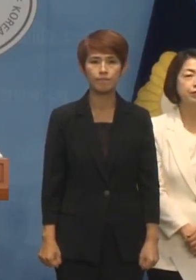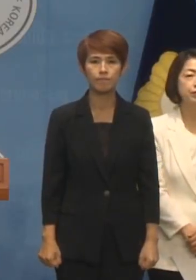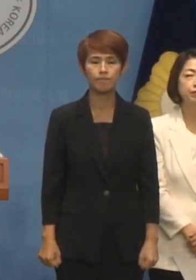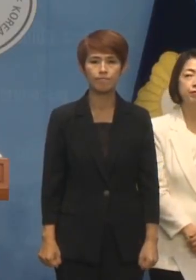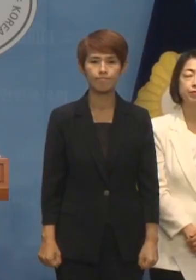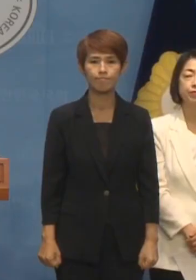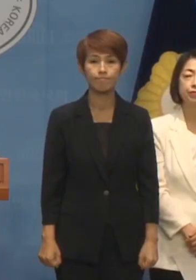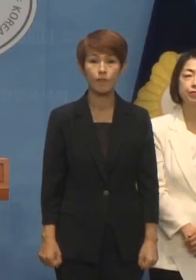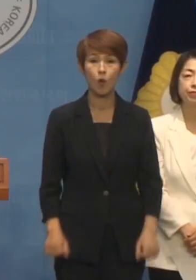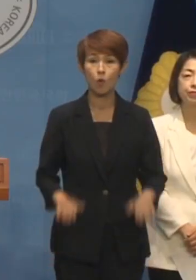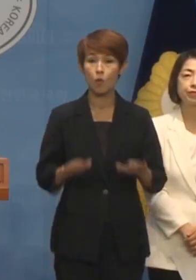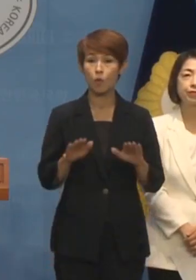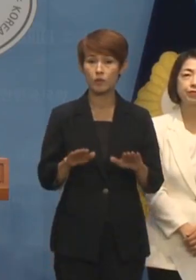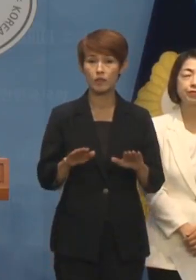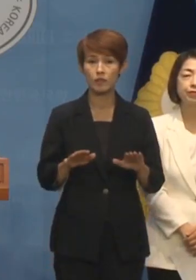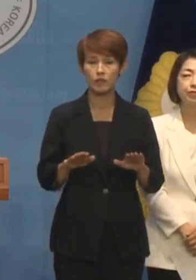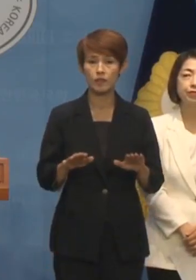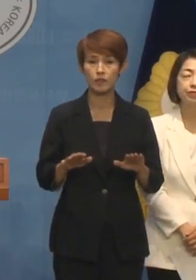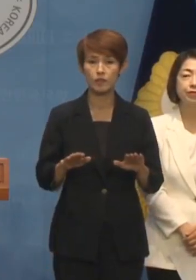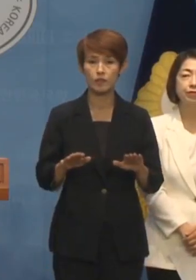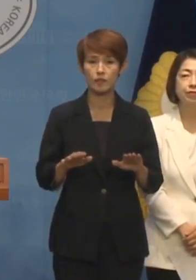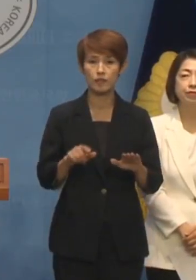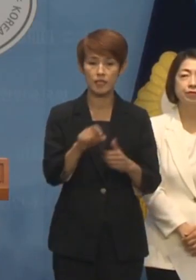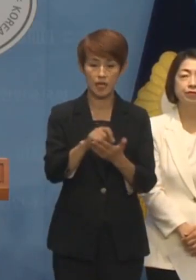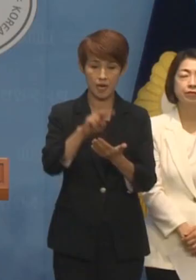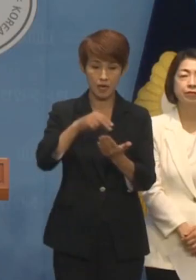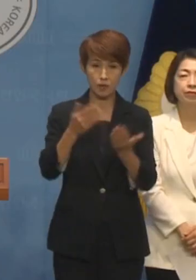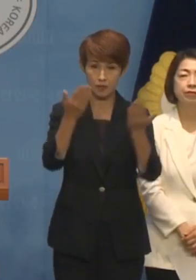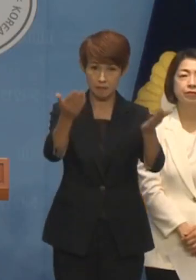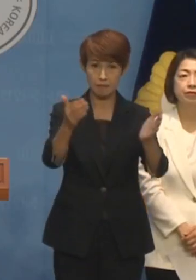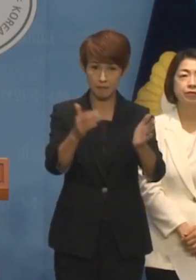네, 오늘 저희가 기자회견문에 이어서